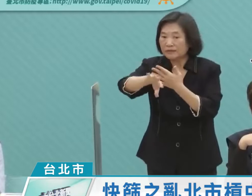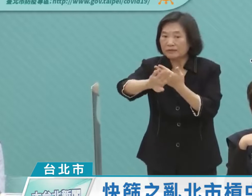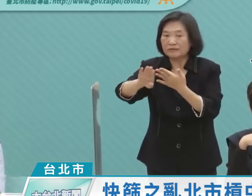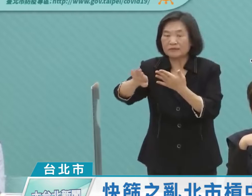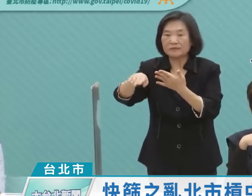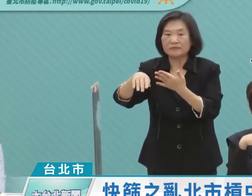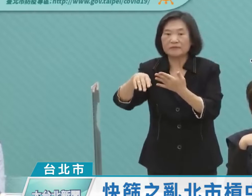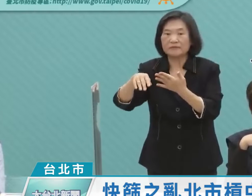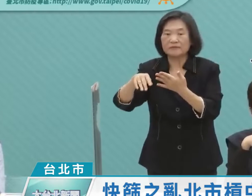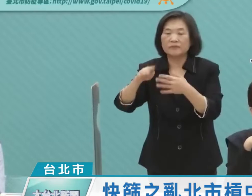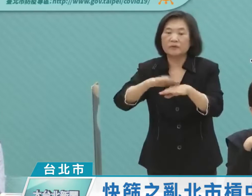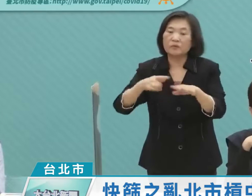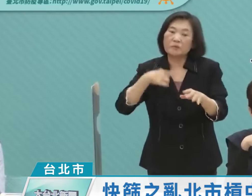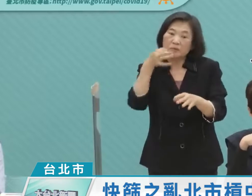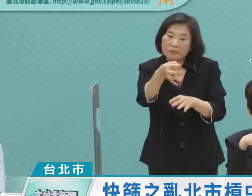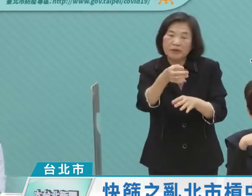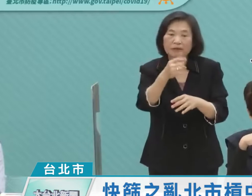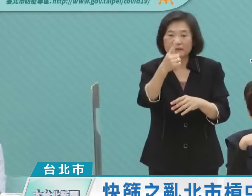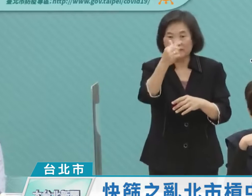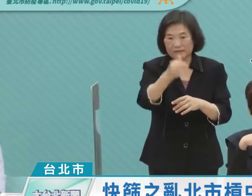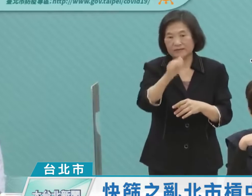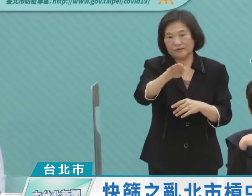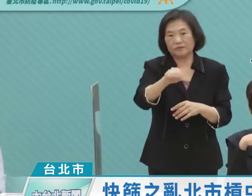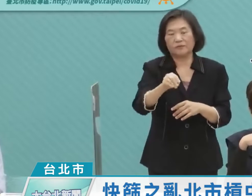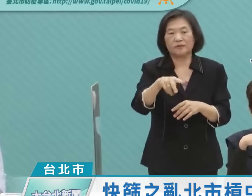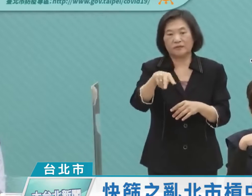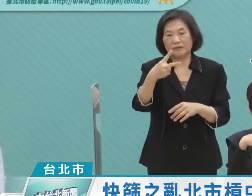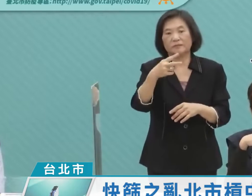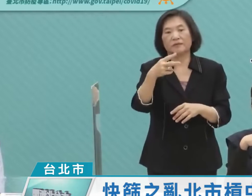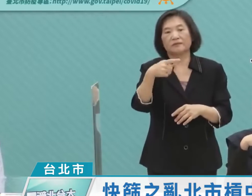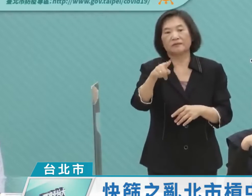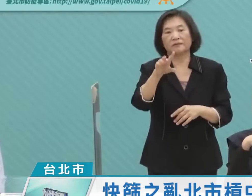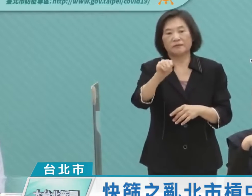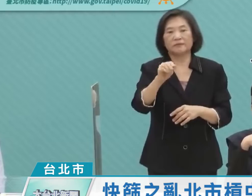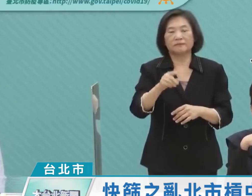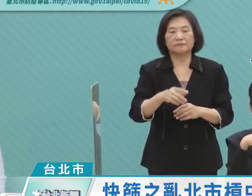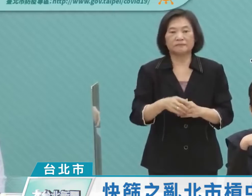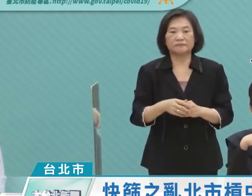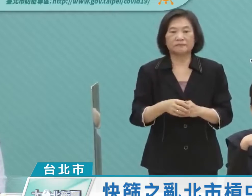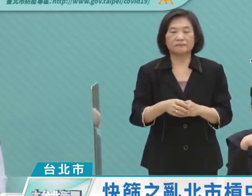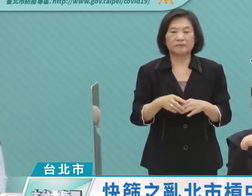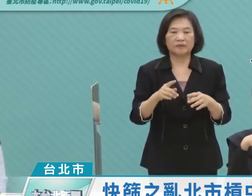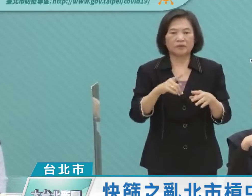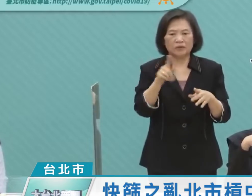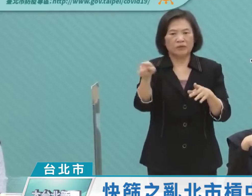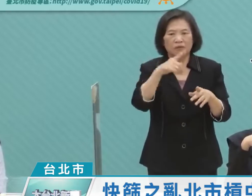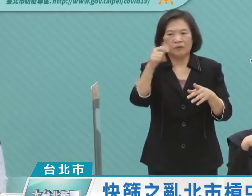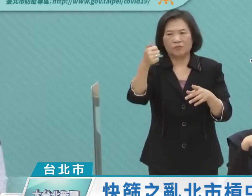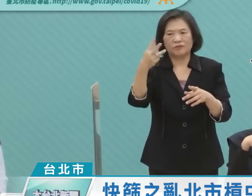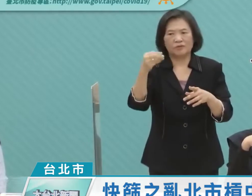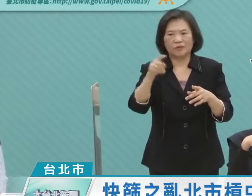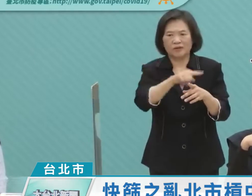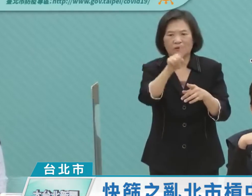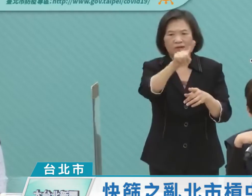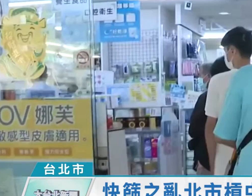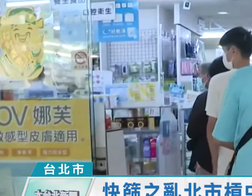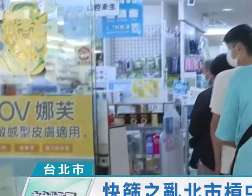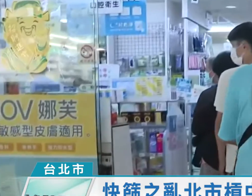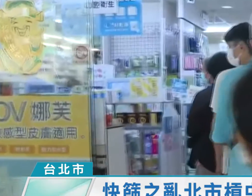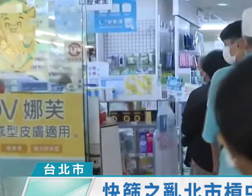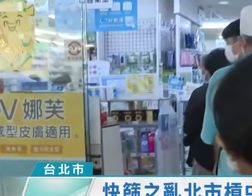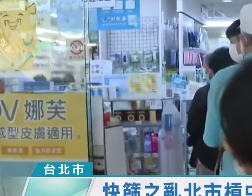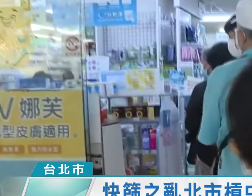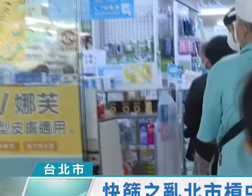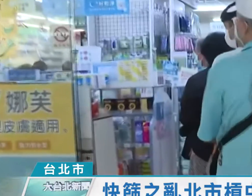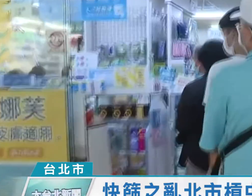上面。所以我们刚刚讲，我们买的是1.9亿，201万剂。这个差异实在太大，当然是混淆视听。